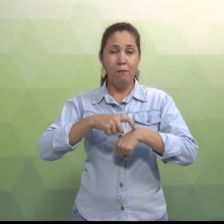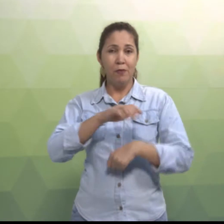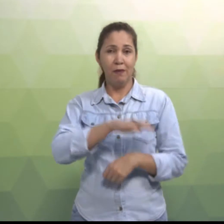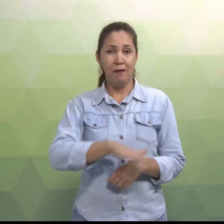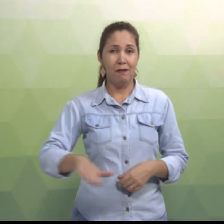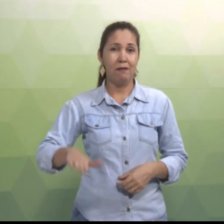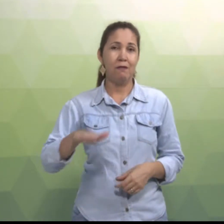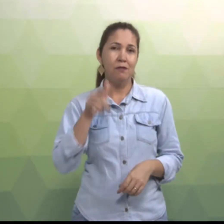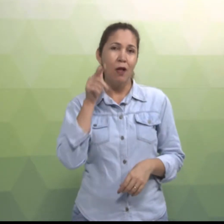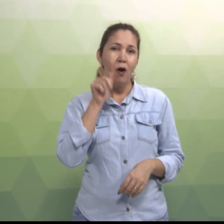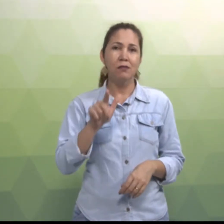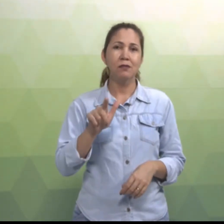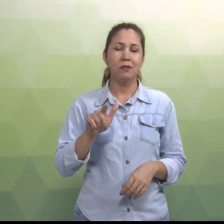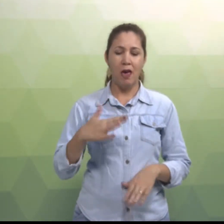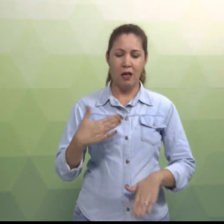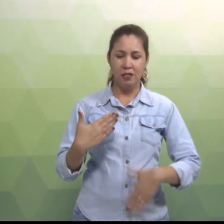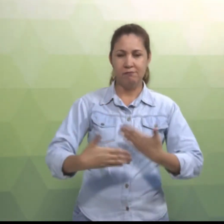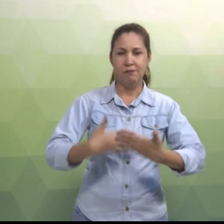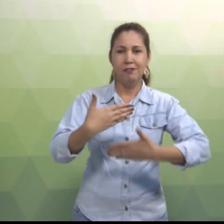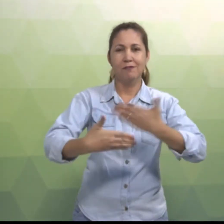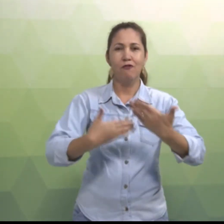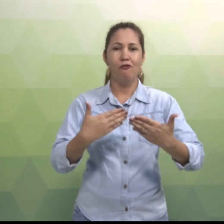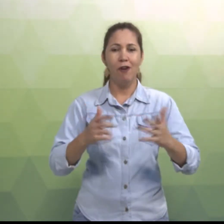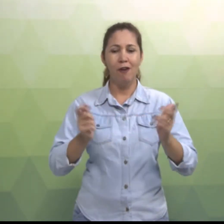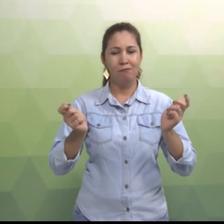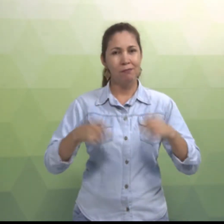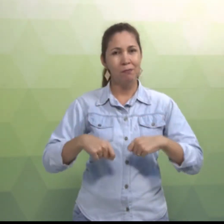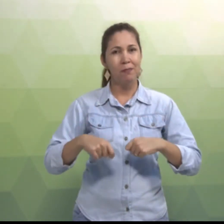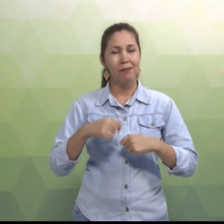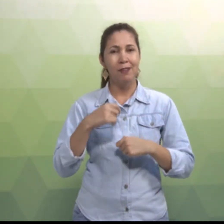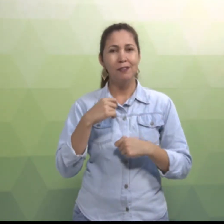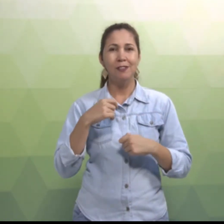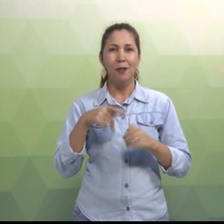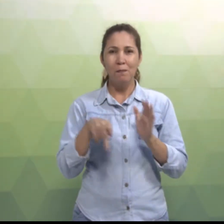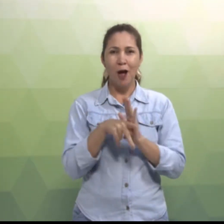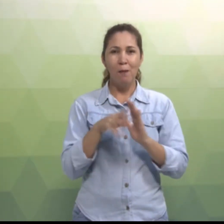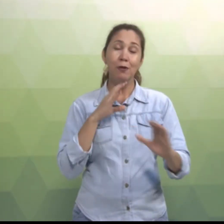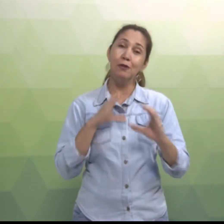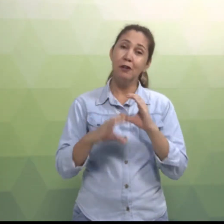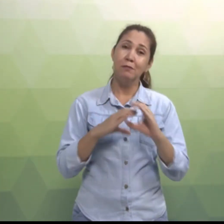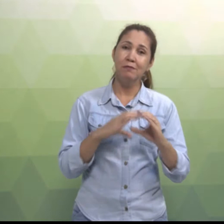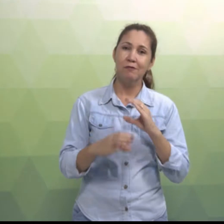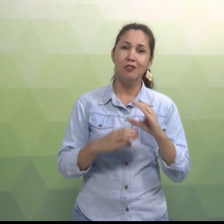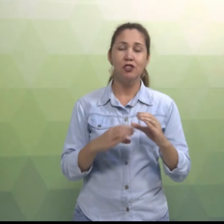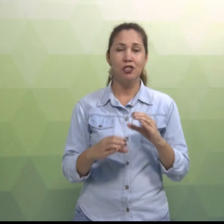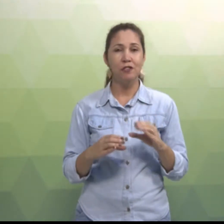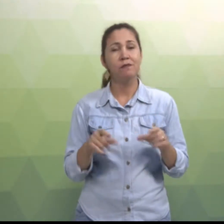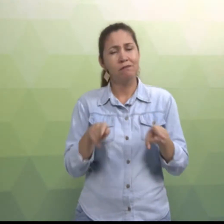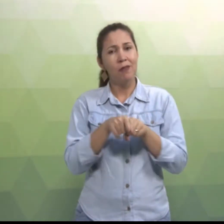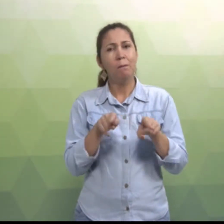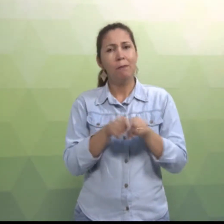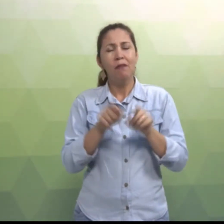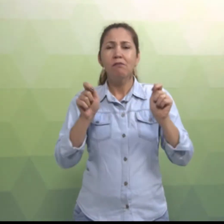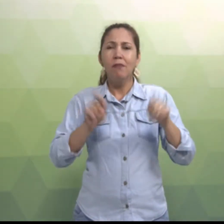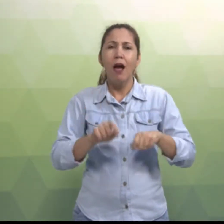No momento que a criança começa a se desenvolver, ela já é capaz de comunicar, então podemos